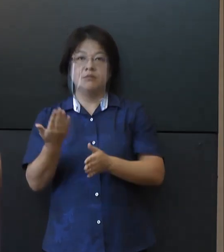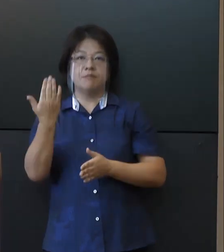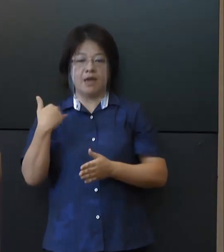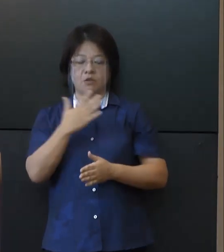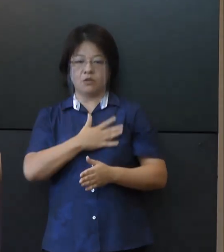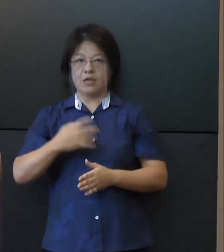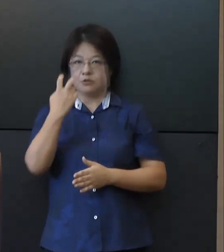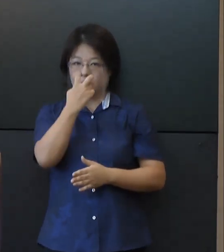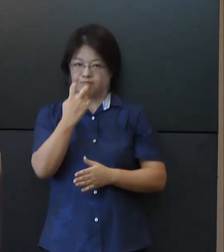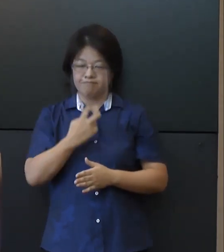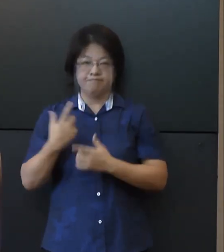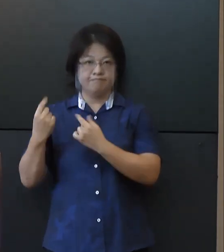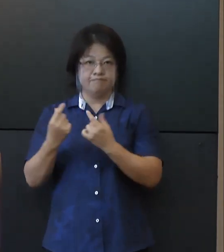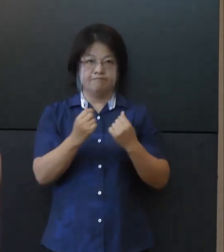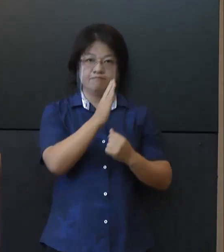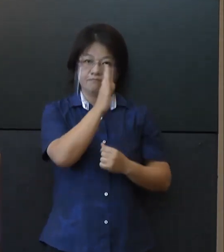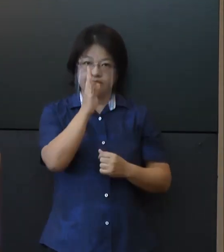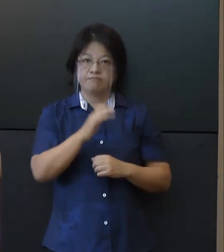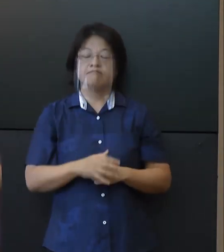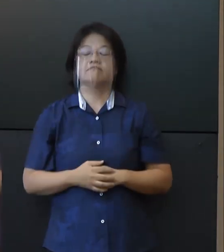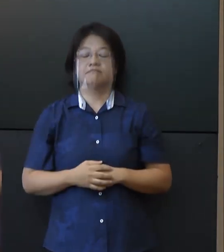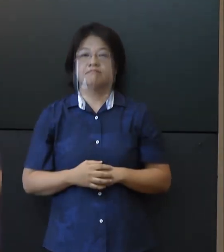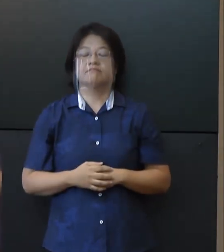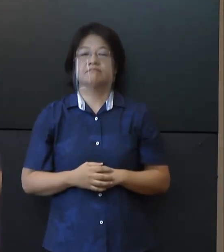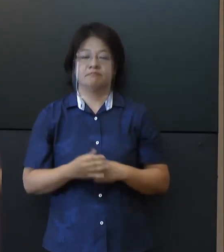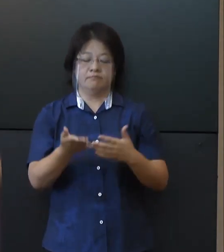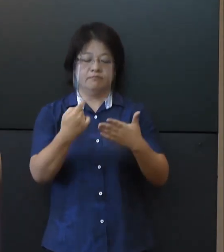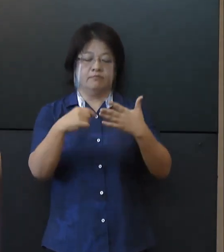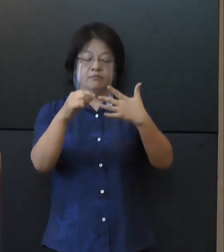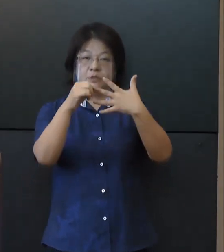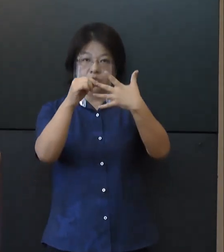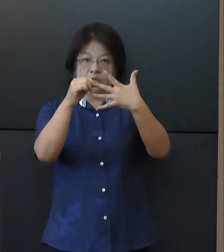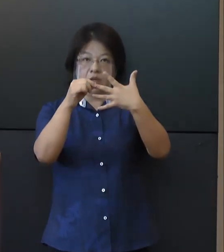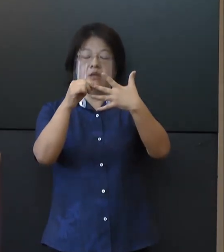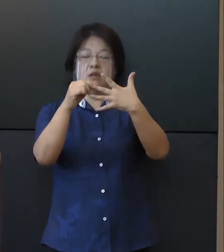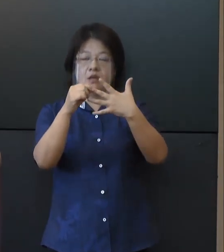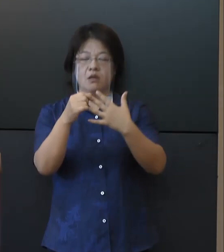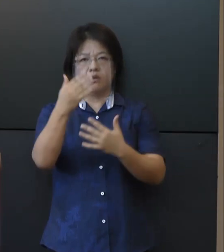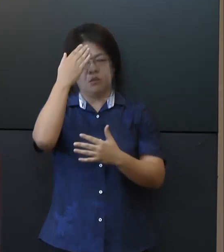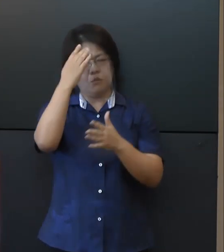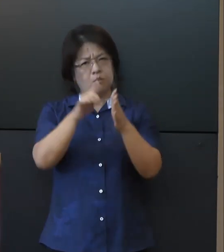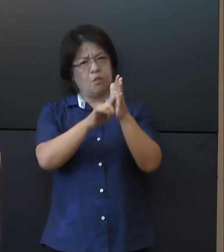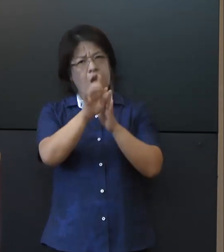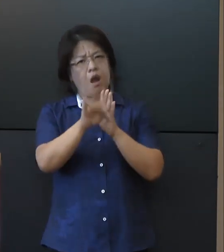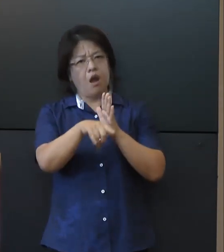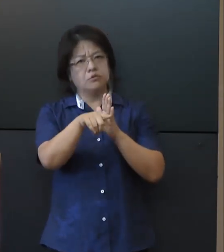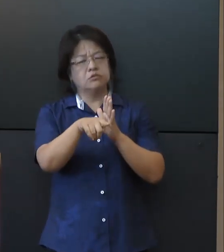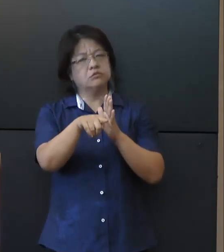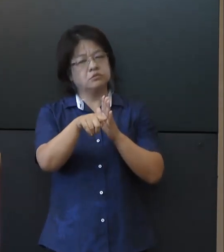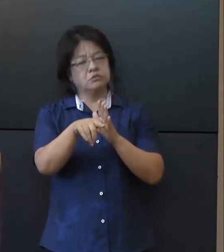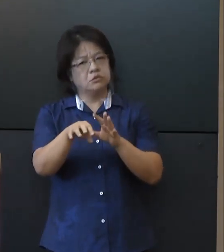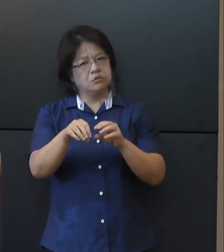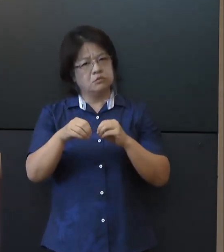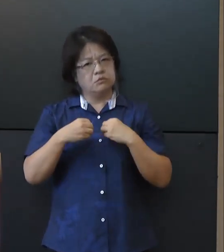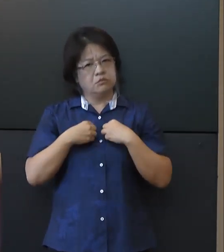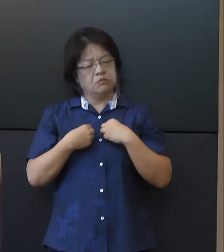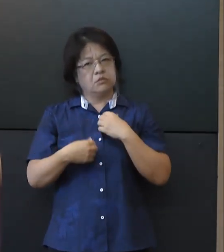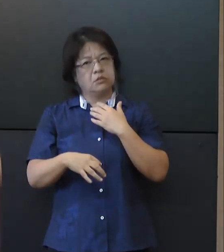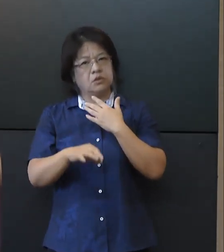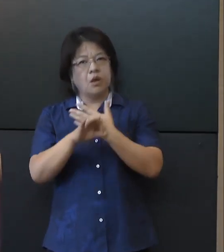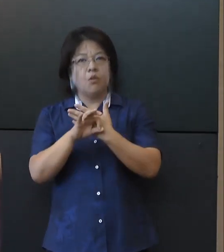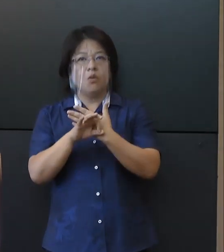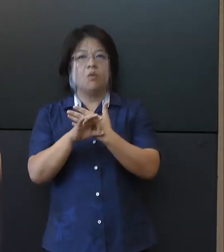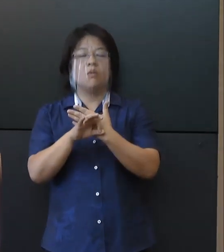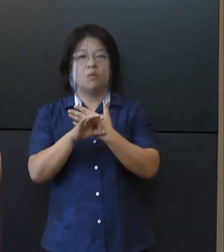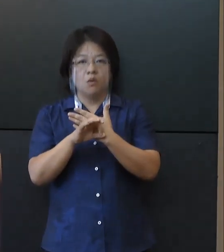理の徹底をお願いいたします。3つ目は発熱があり感染の懸念がある場合